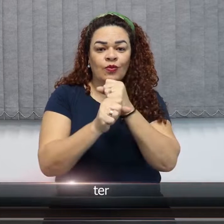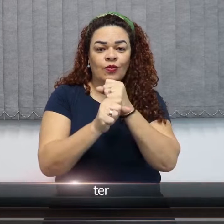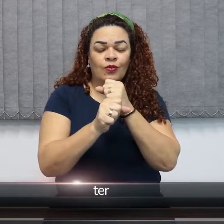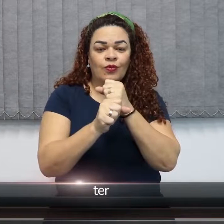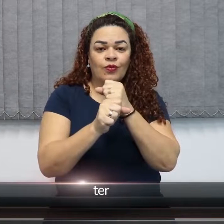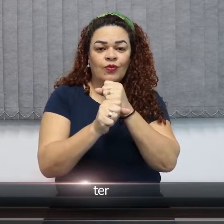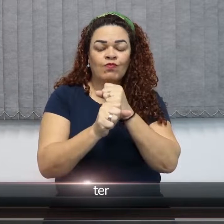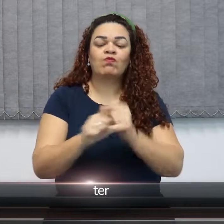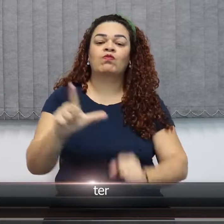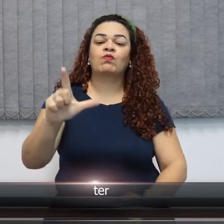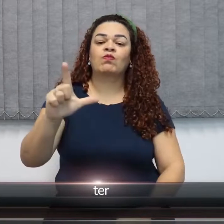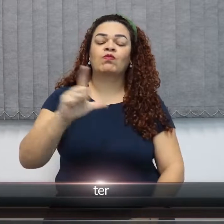ter,